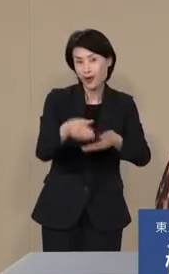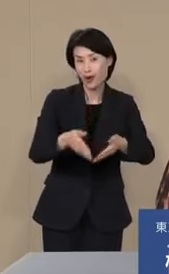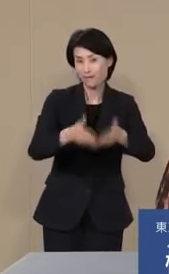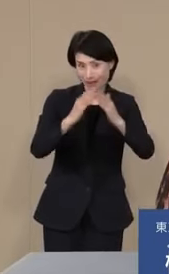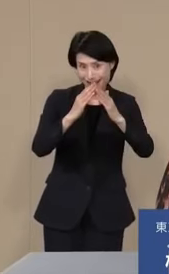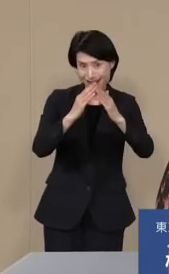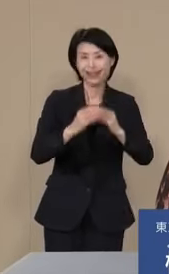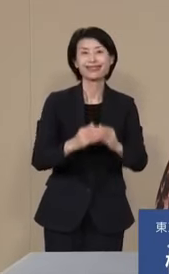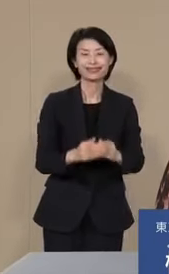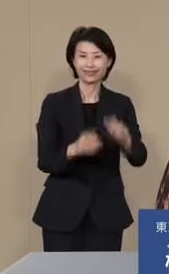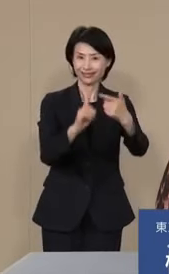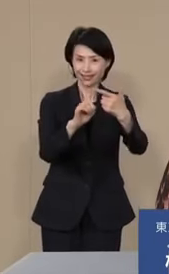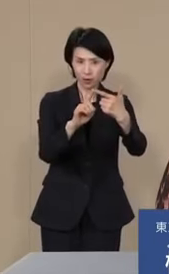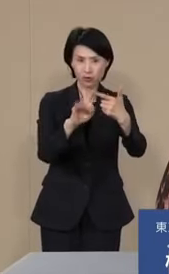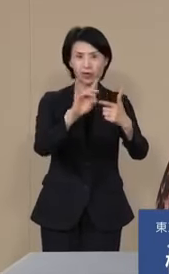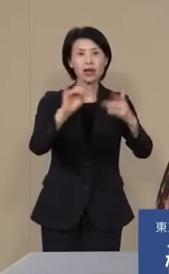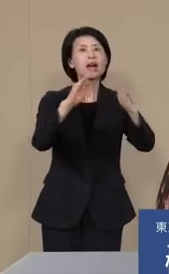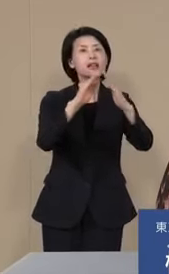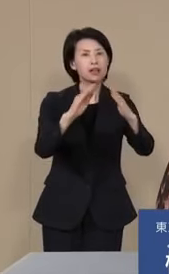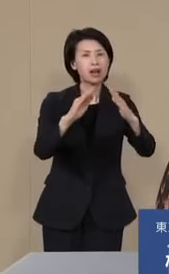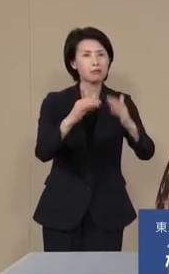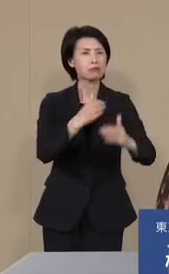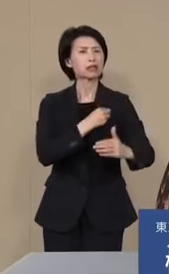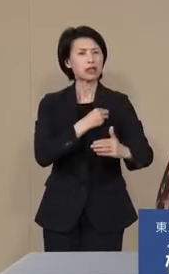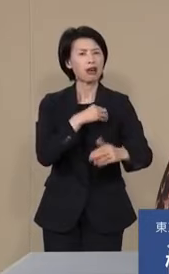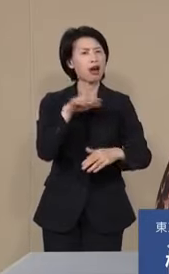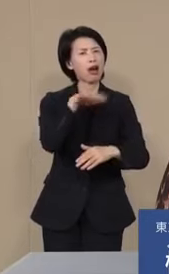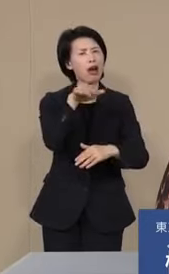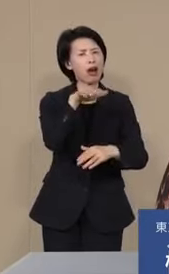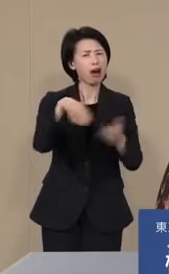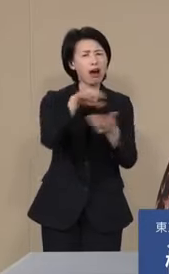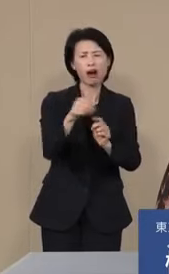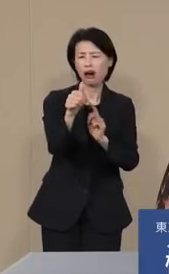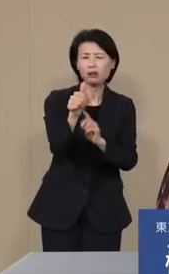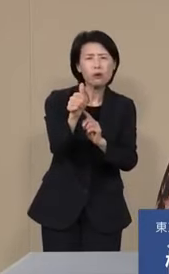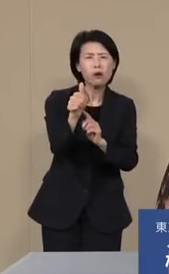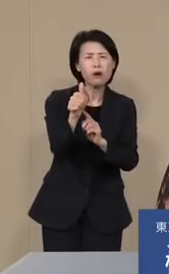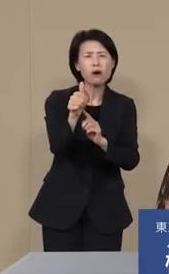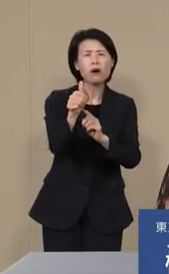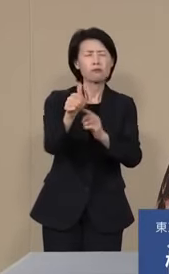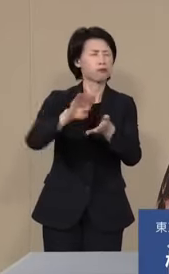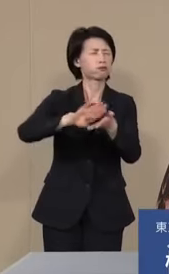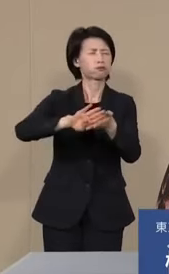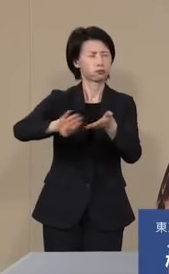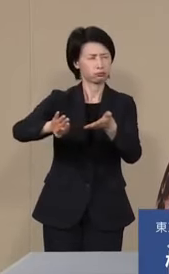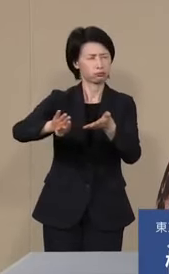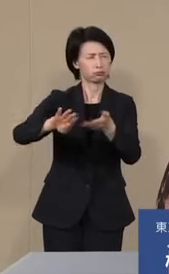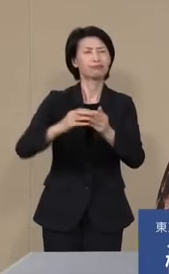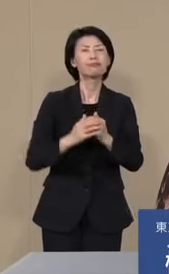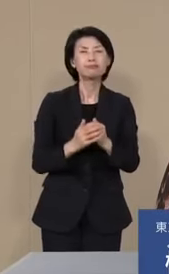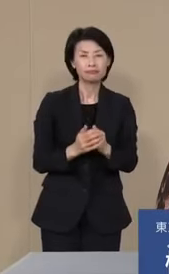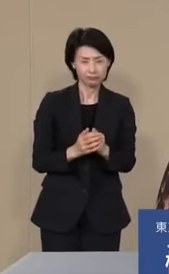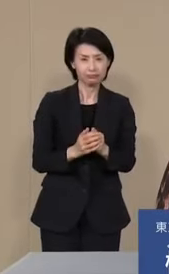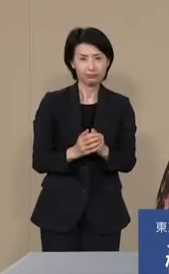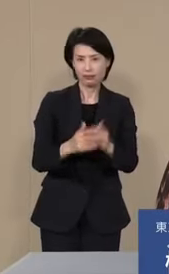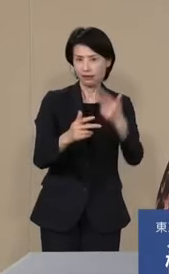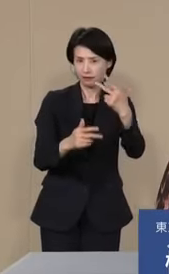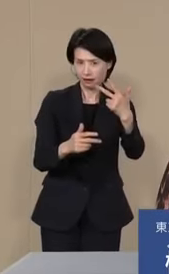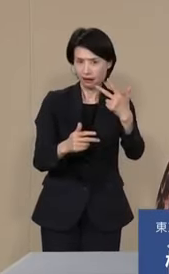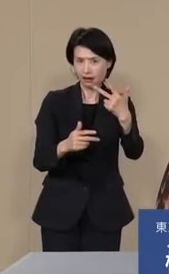解説6議会で余計なこと言うなとヤジを飛ばすおしり議員を排除する